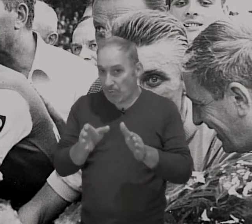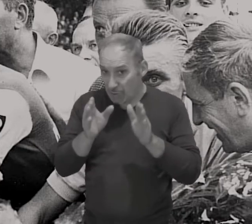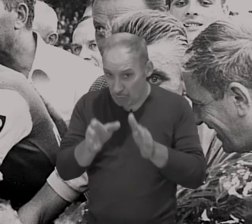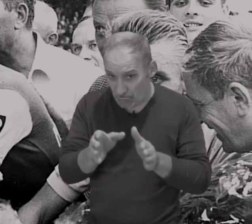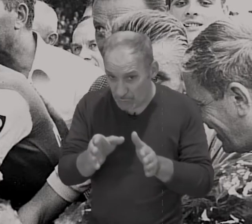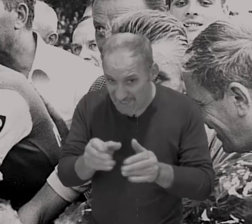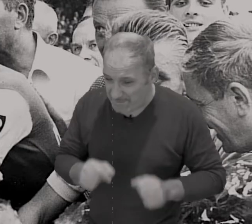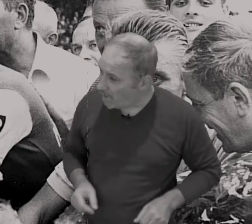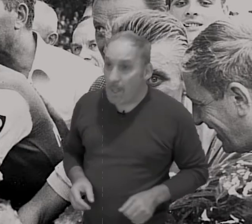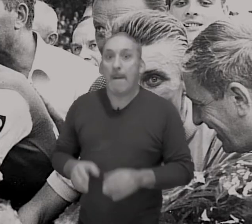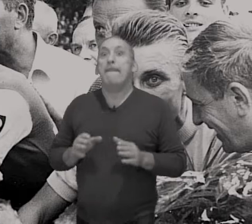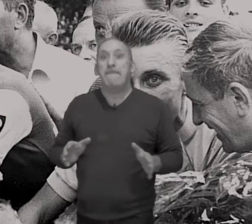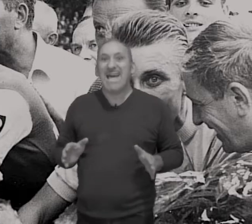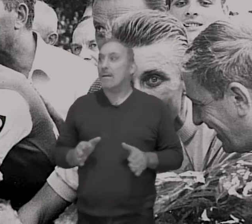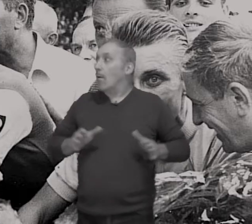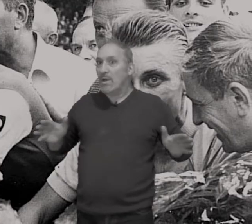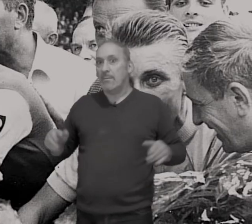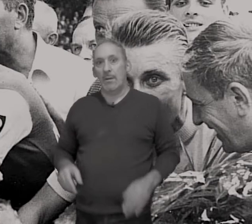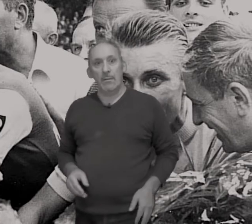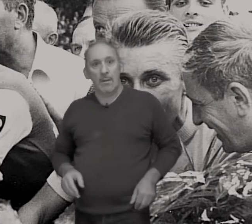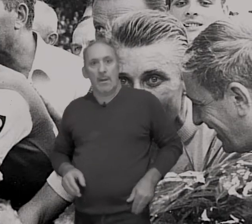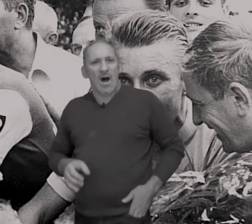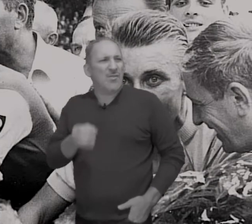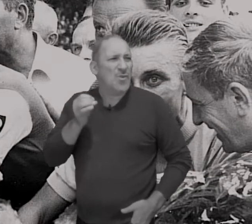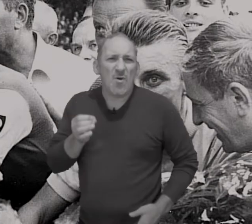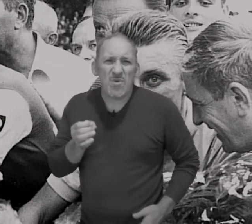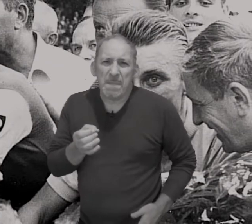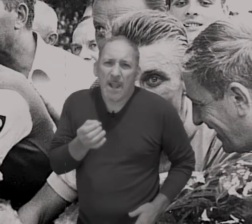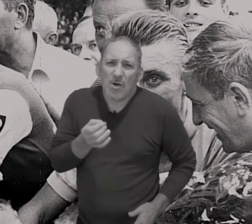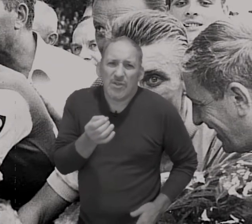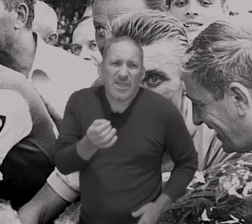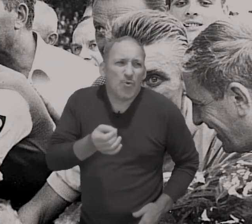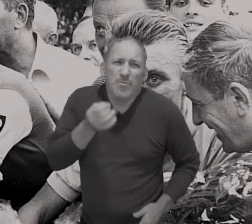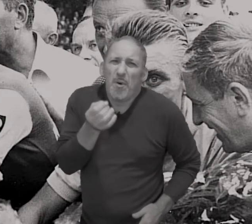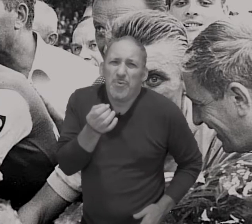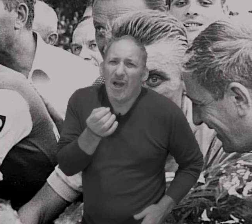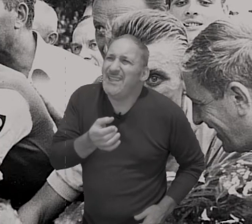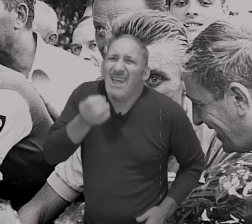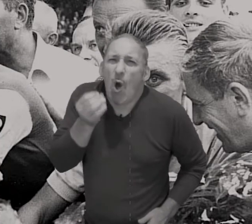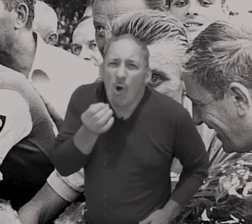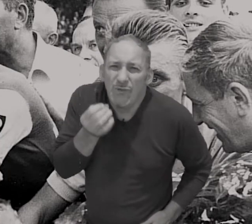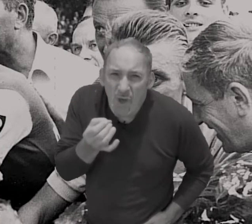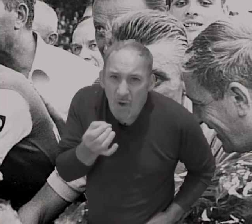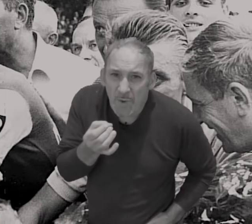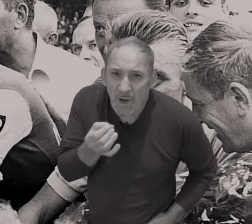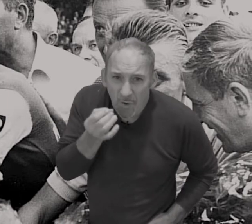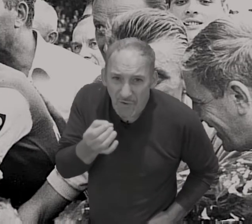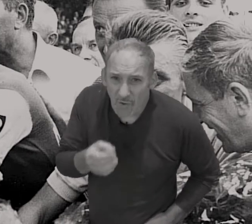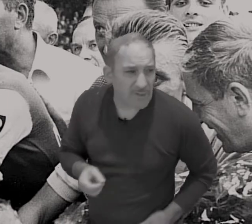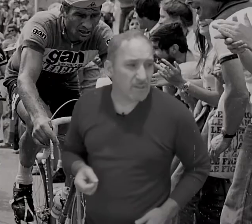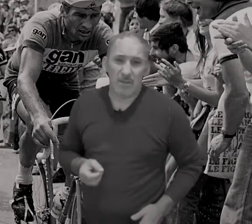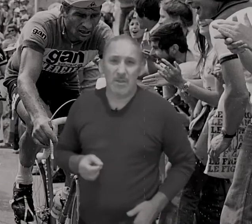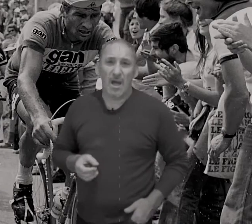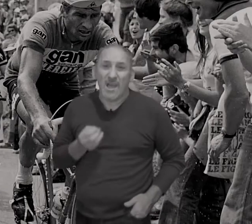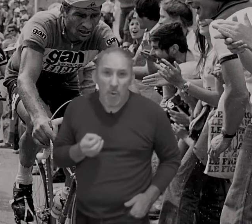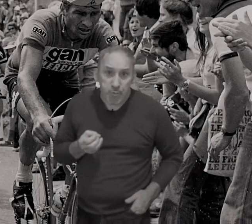arrivé premier, toujours deuxième. Mais quand même, un homme qui a eu une popularité hors norme en